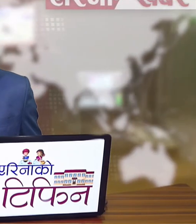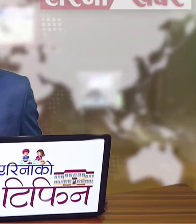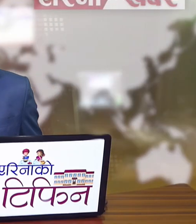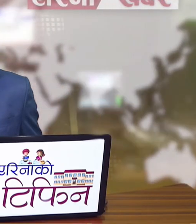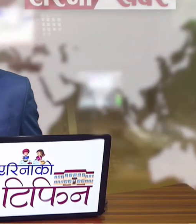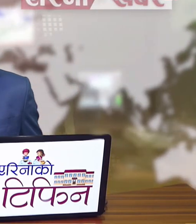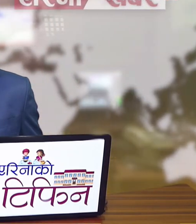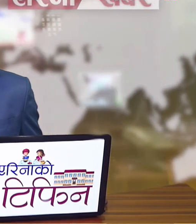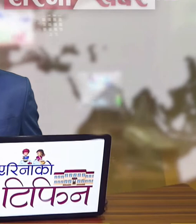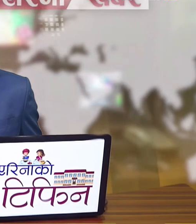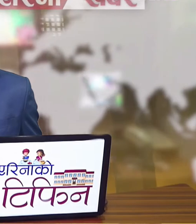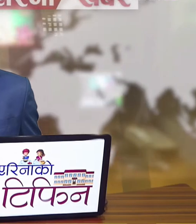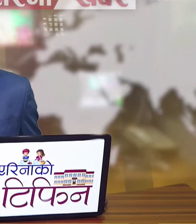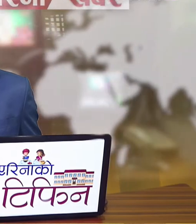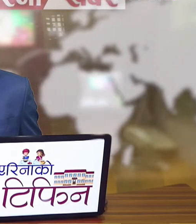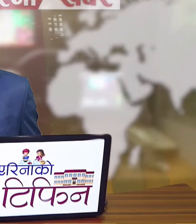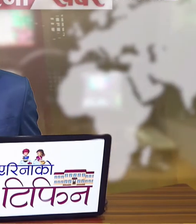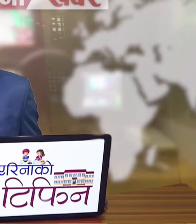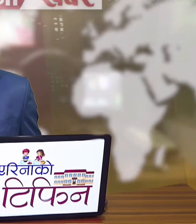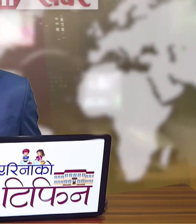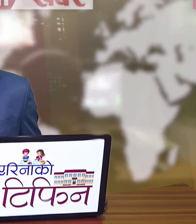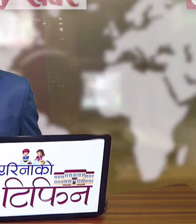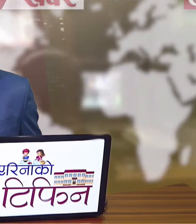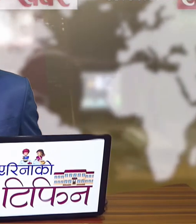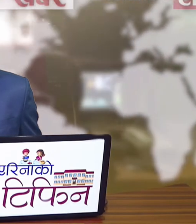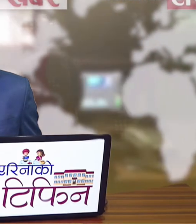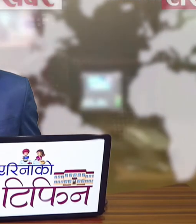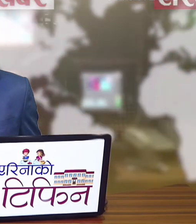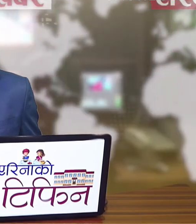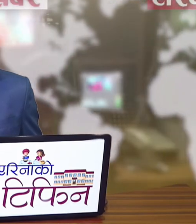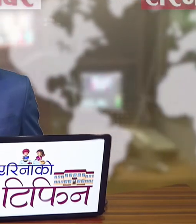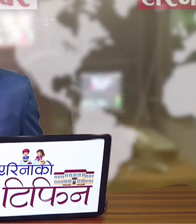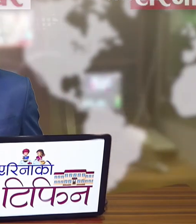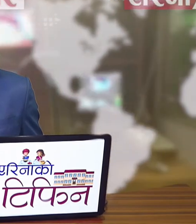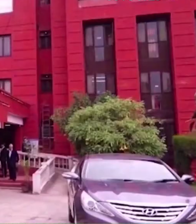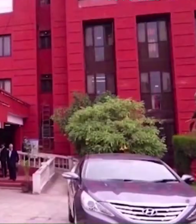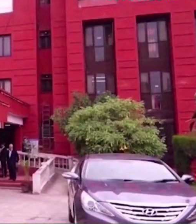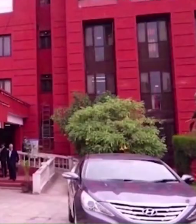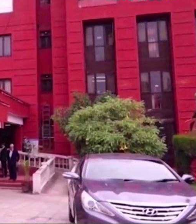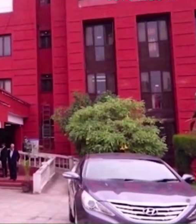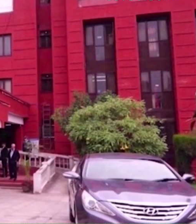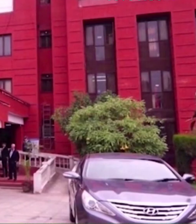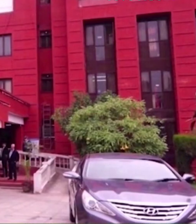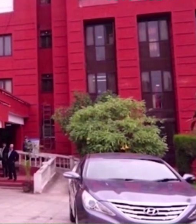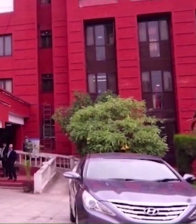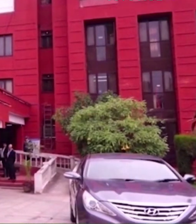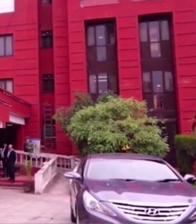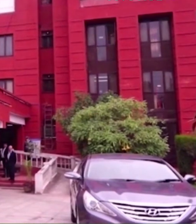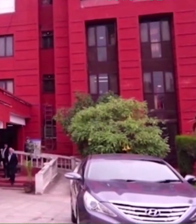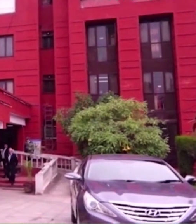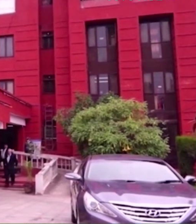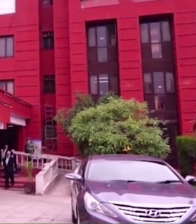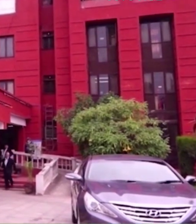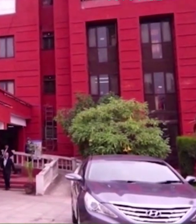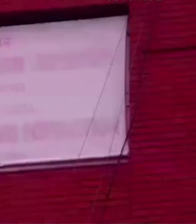मृत्यु भएका युवाको कोरोना संक्रमणबाट मृत्यु भएको पुष्टि भएसँगै नेपालमा कोरोनाका कारण मृत्यु हुनेको संख्या